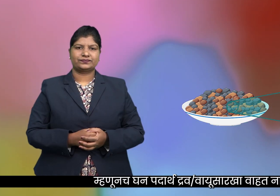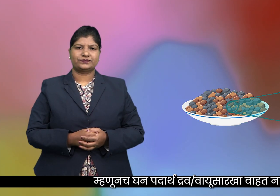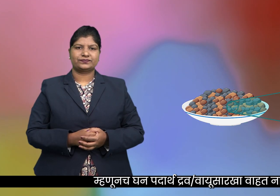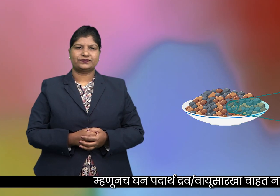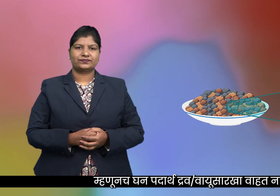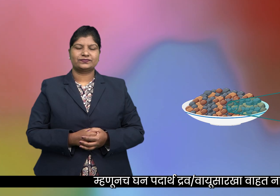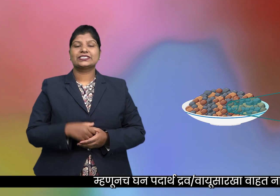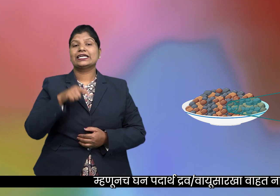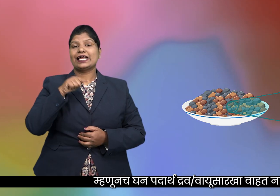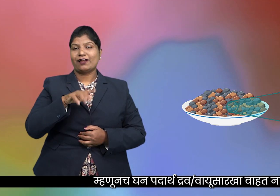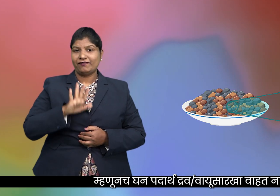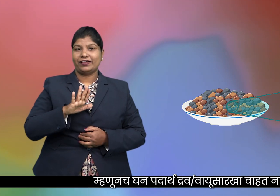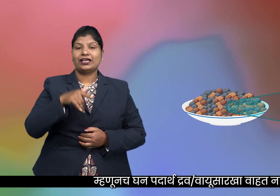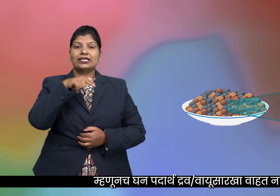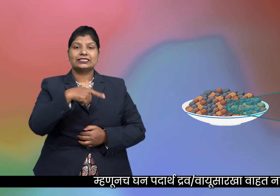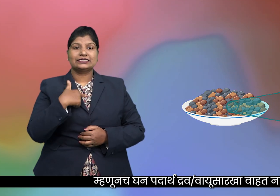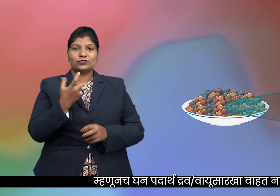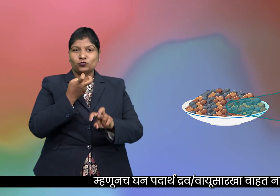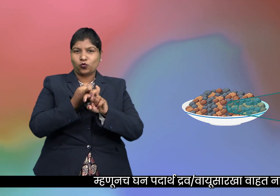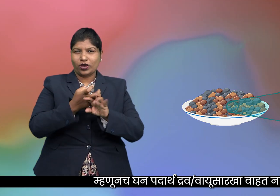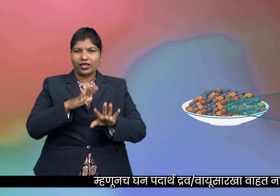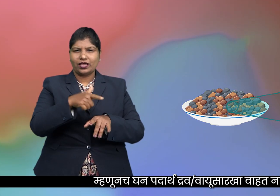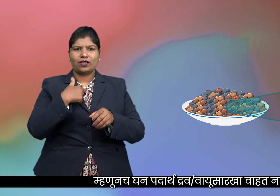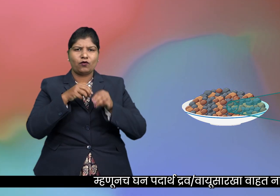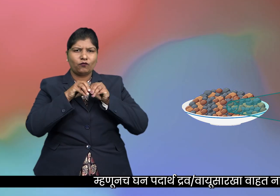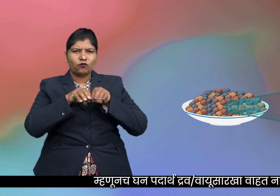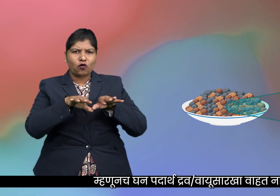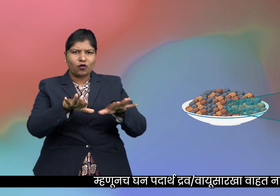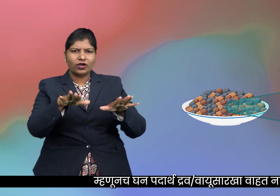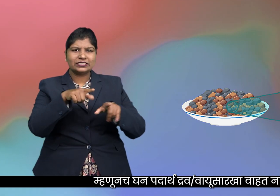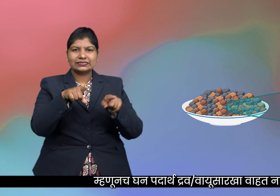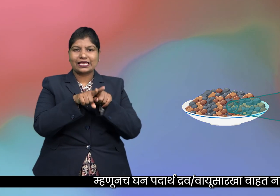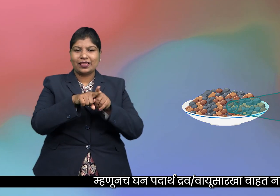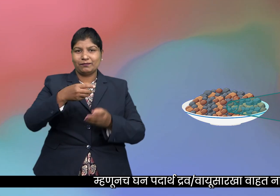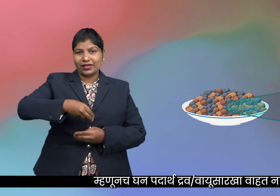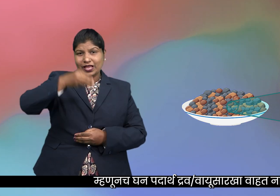म्हणूनच घन पदार्थ द्रव किंवा वायूसारखा वाहत नाही.